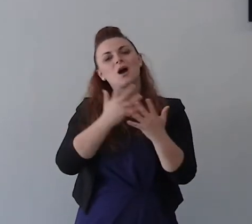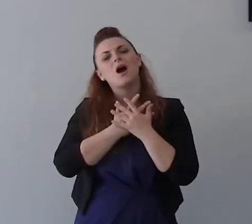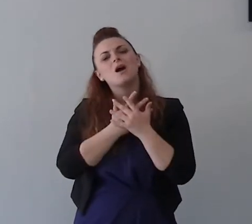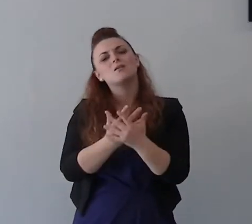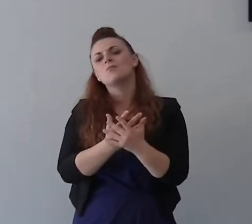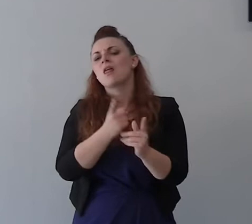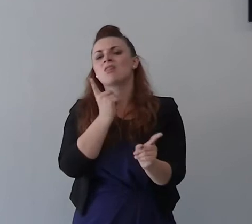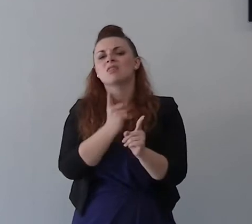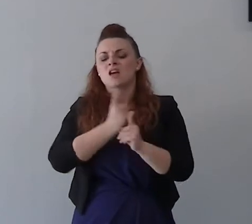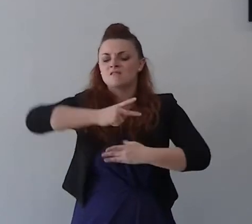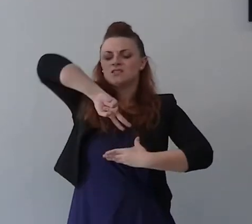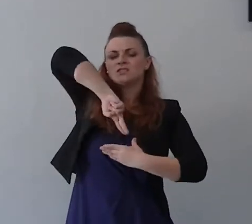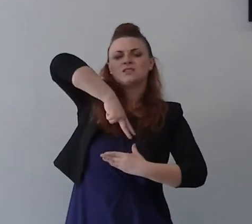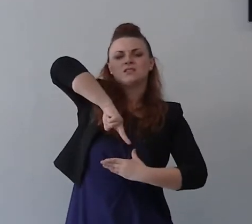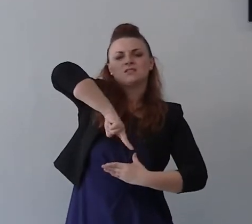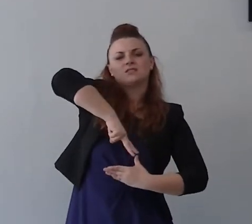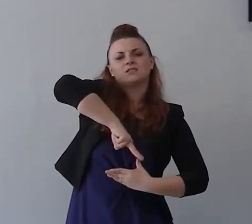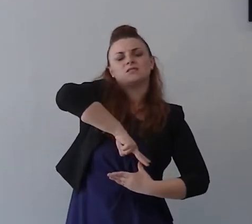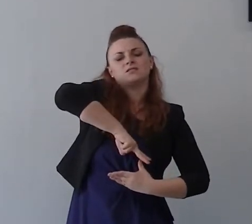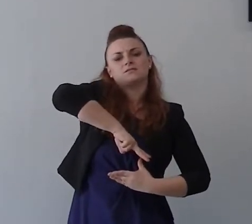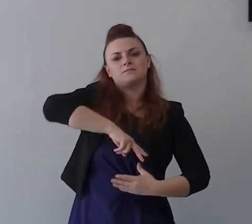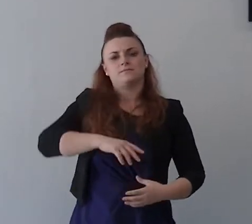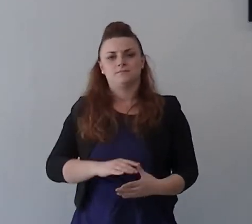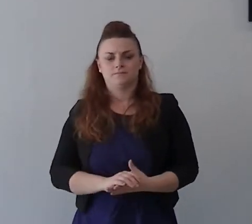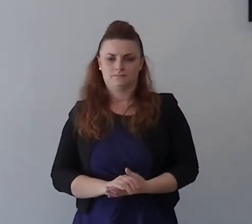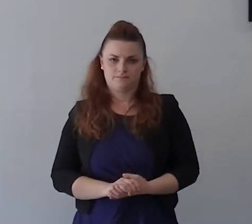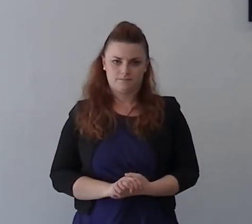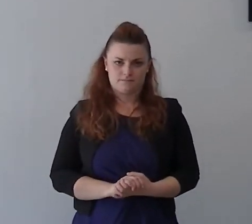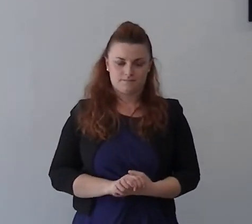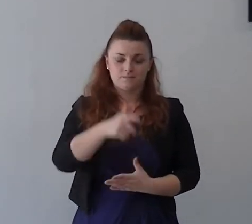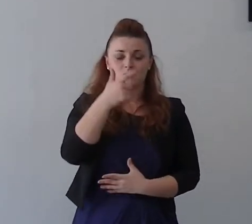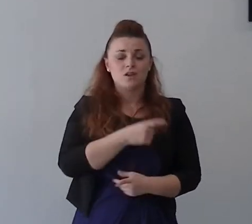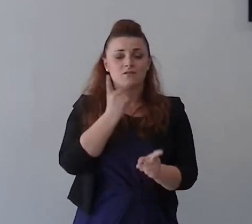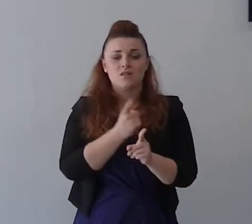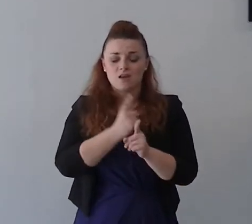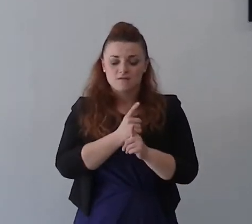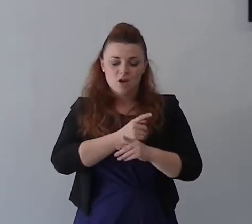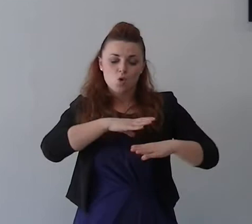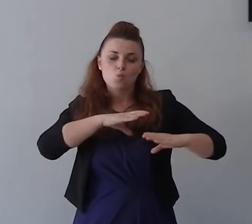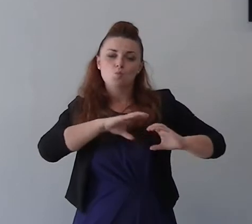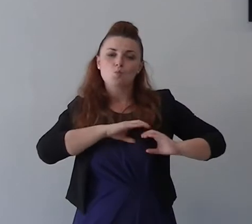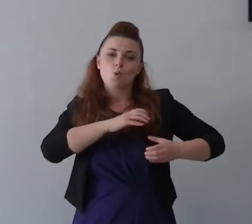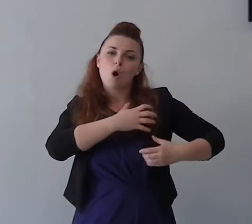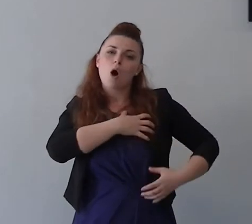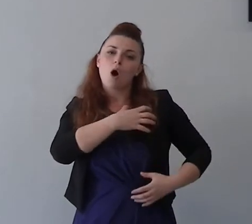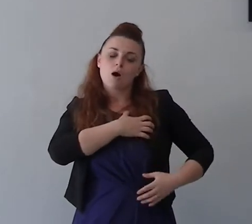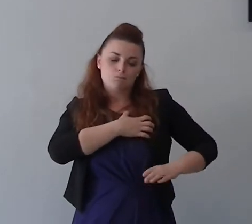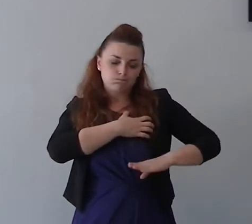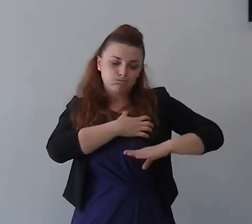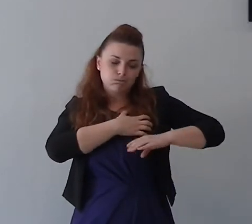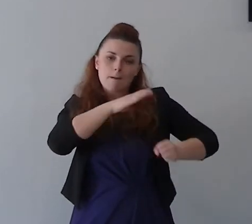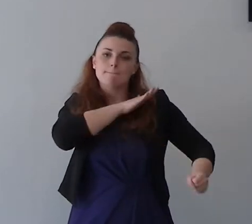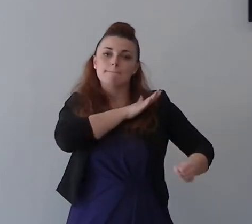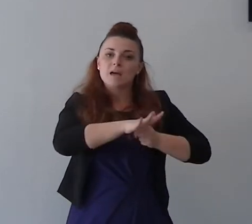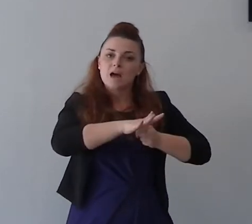piantato, conficcato nel mio cuore, per riempire il mio cuore, sino a che non ci sia null'altro dentro